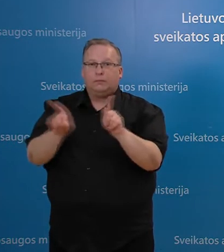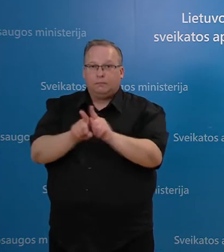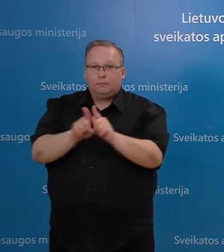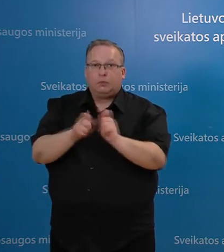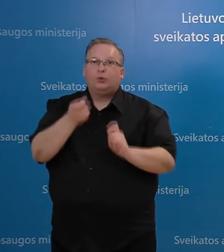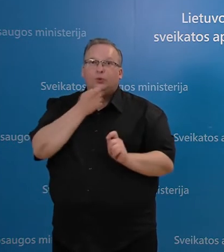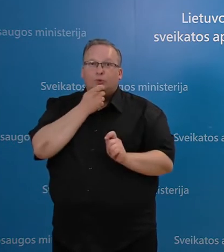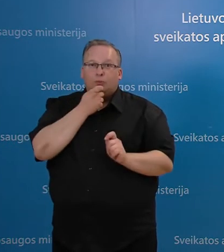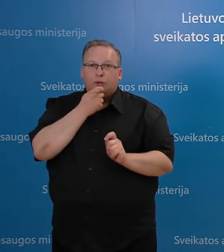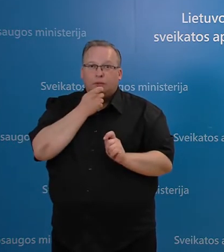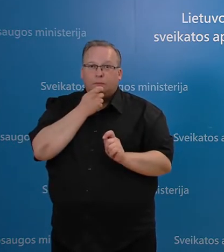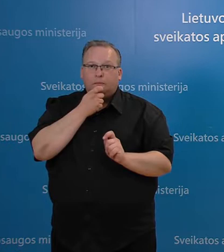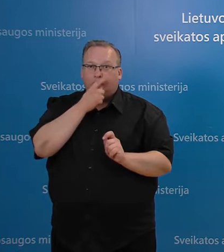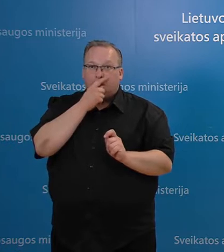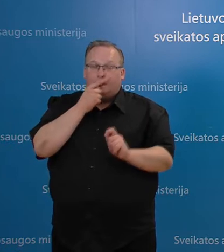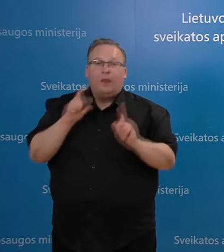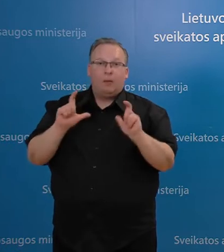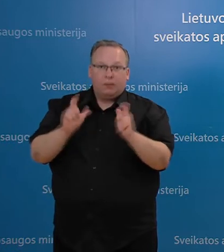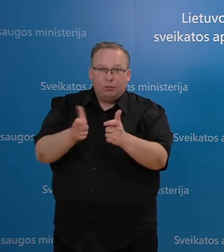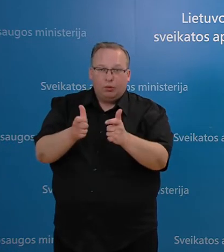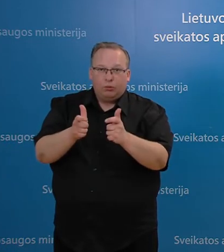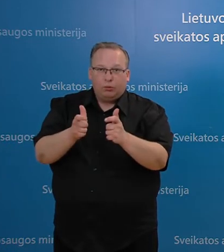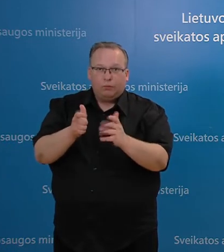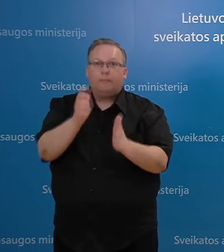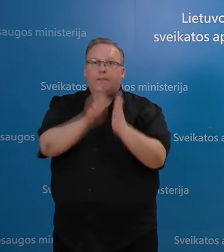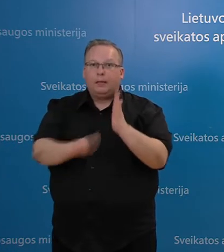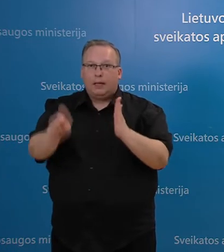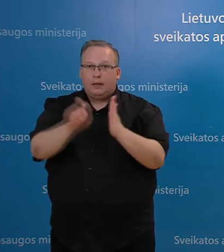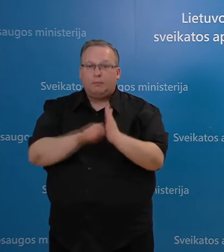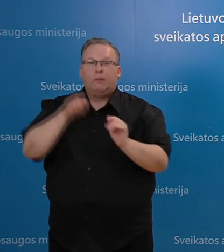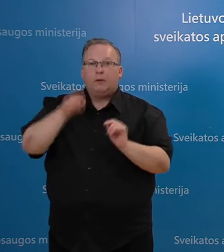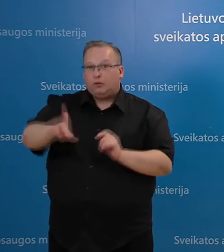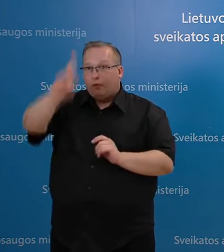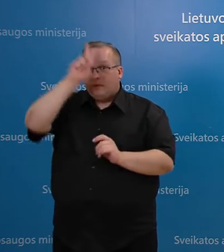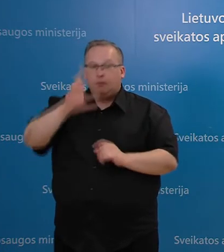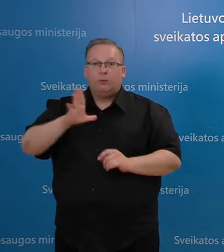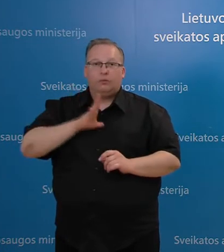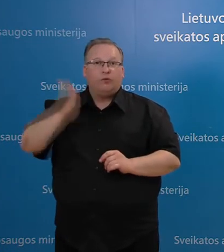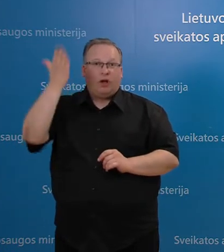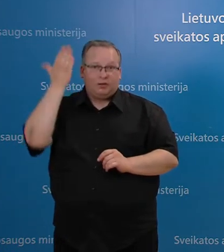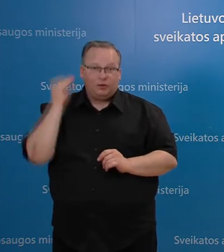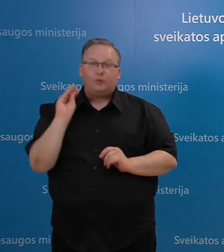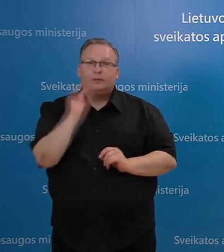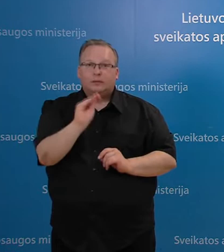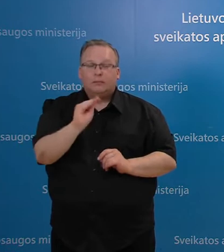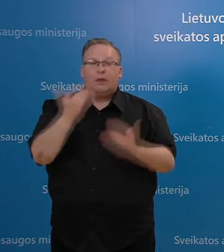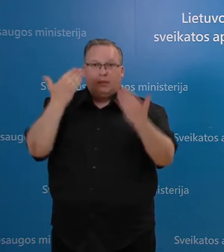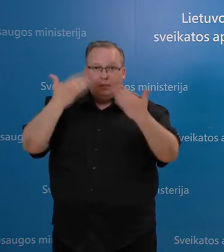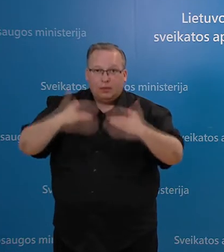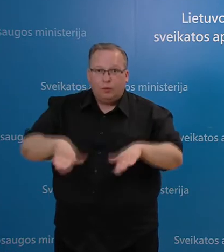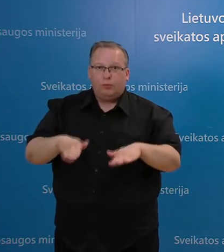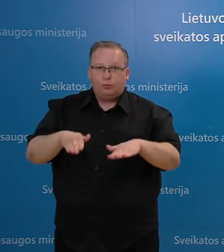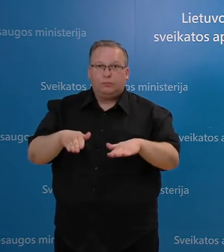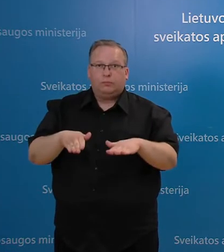apribojimų panaikinimu. Tai prie šių šalių, kaip jau buvo minėta ir anksčiau, yra nuspręsta,